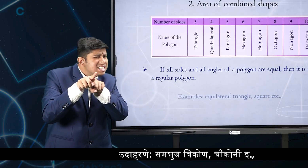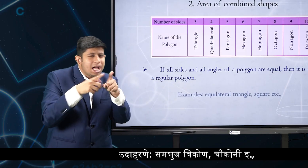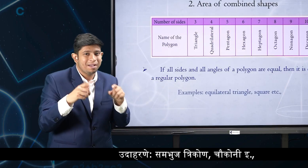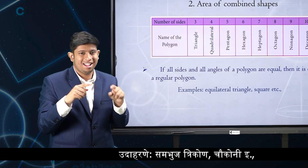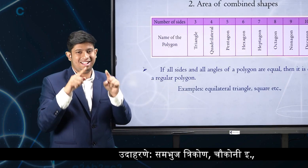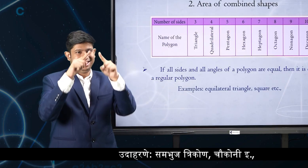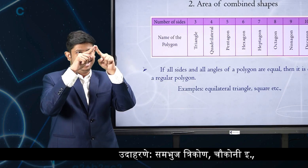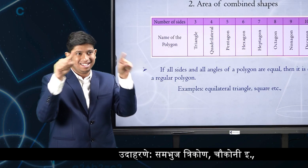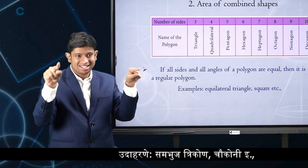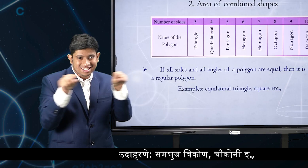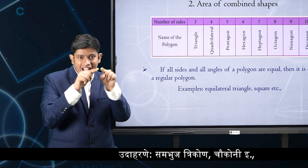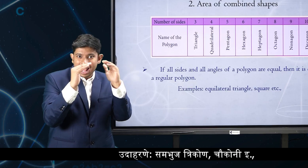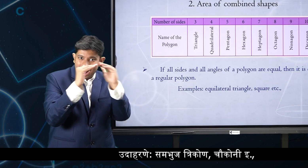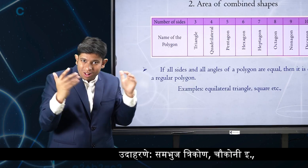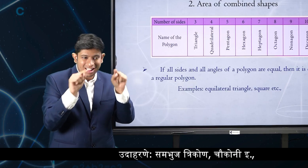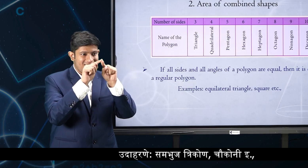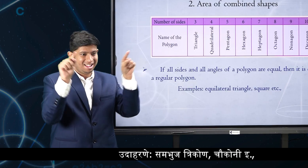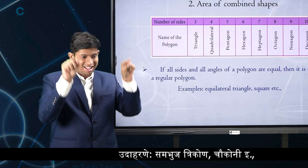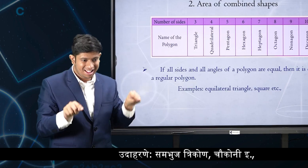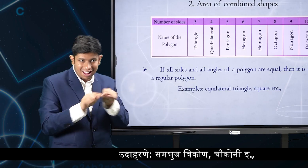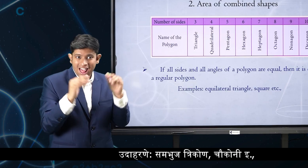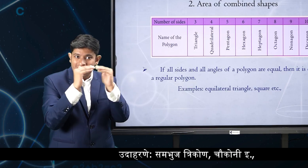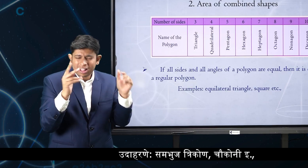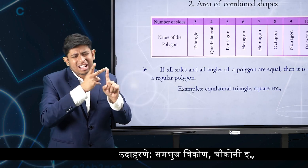उदाहरणे: समभुज त्रिकोण, चौकोनी.